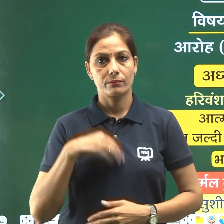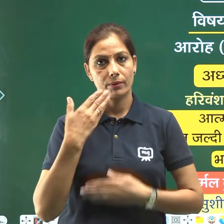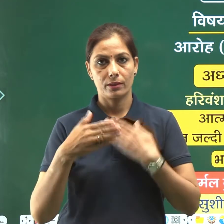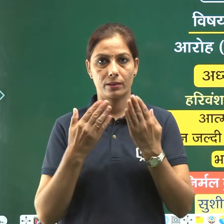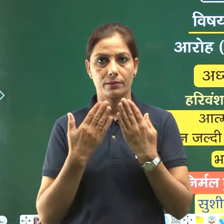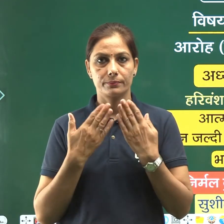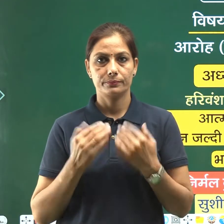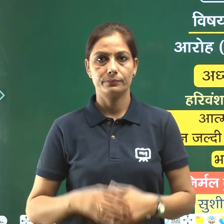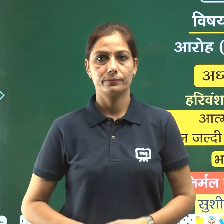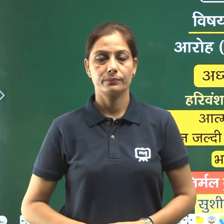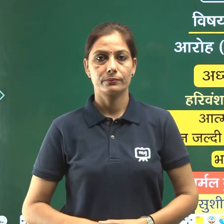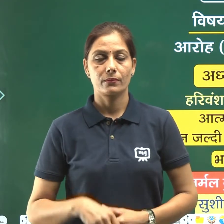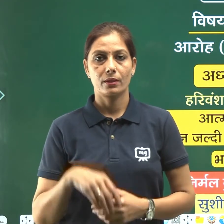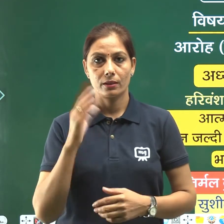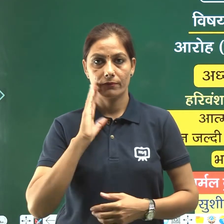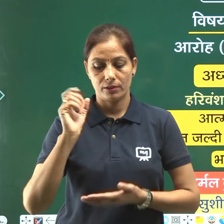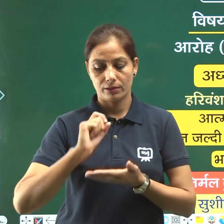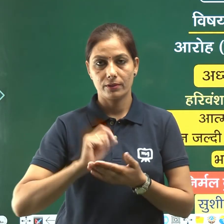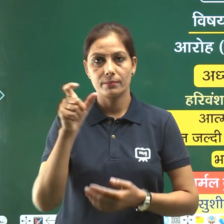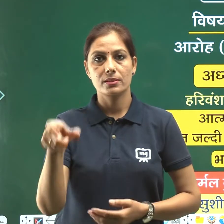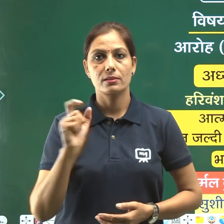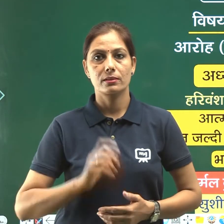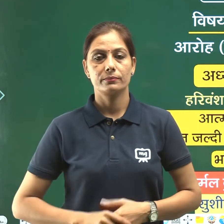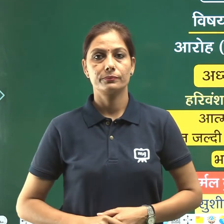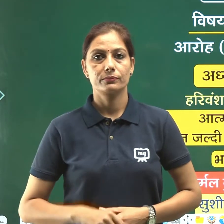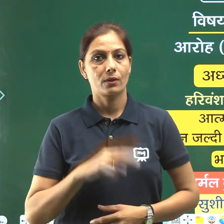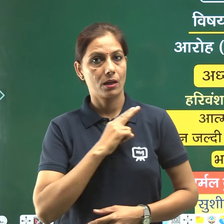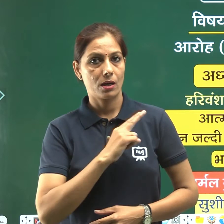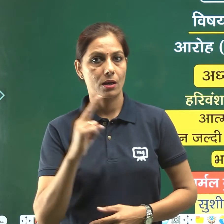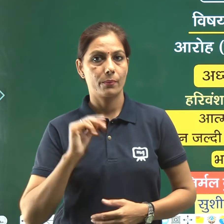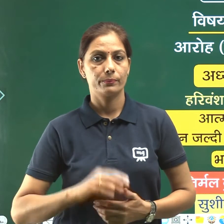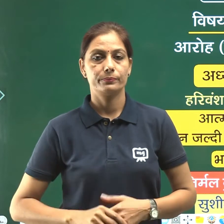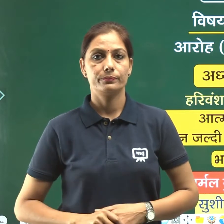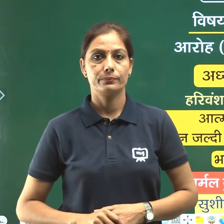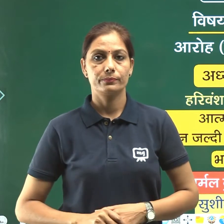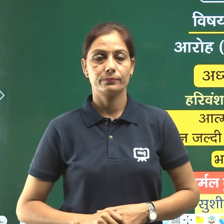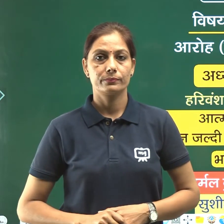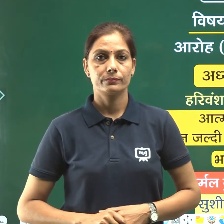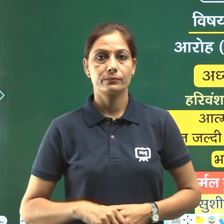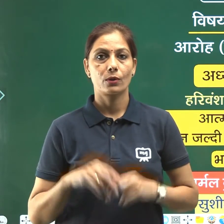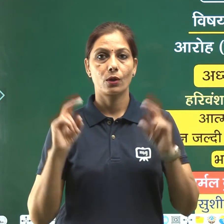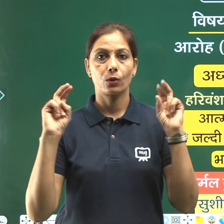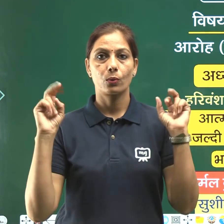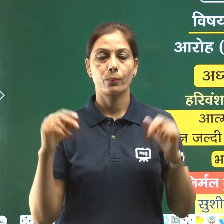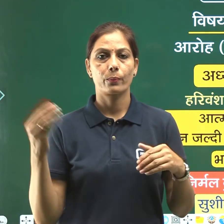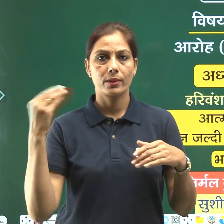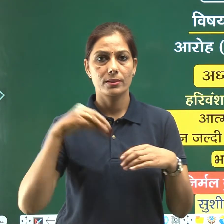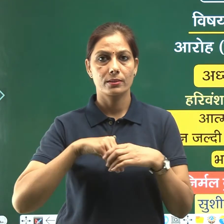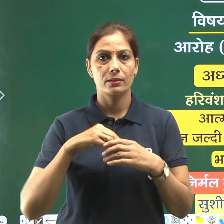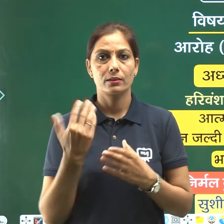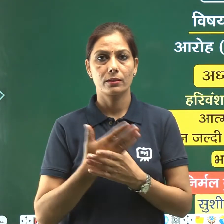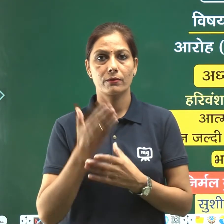पढ़ेंगे। कवि है हरिवंश राय बच्चन। अध्याय में संकलित कविताएं